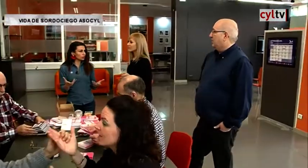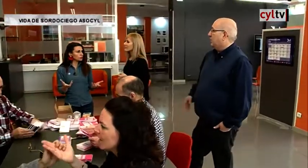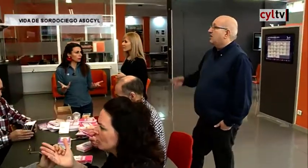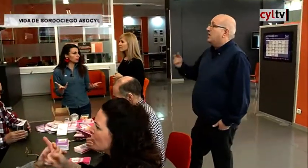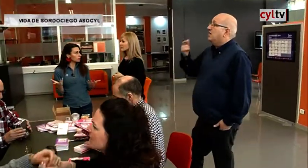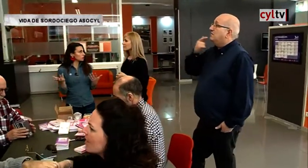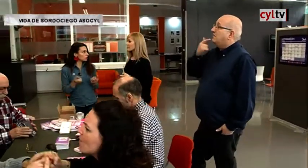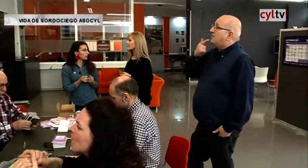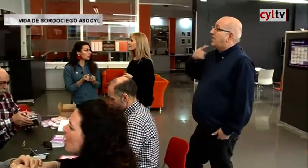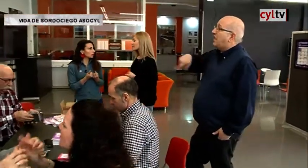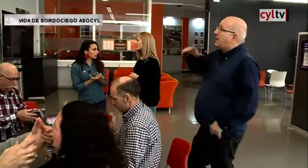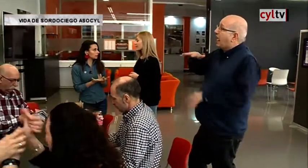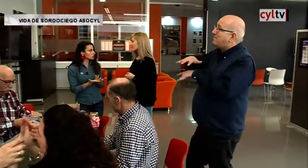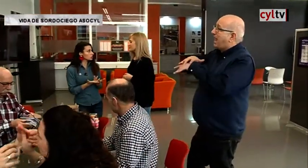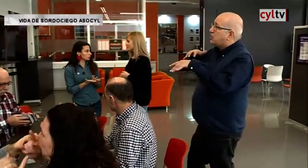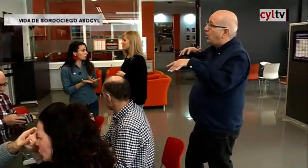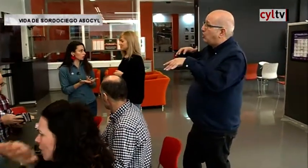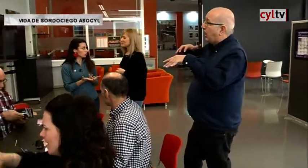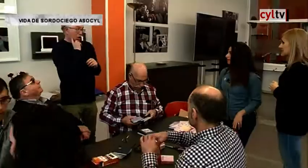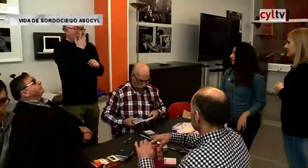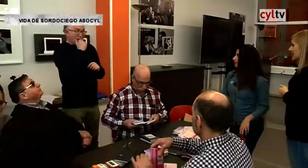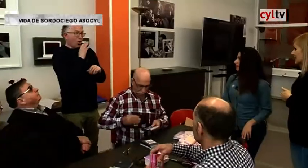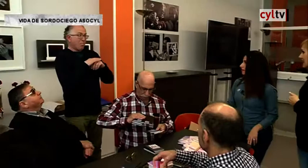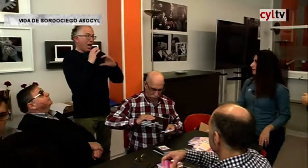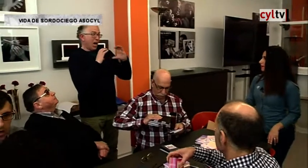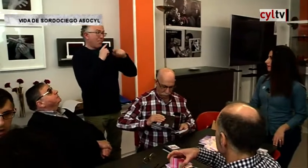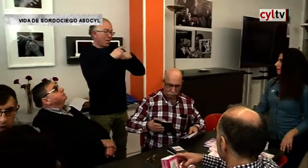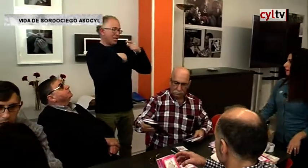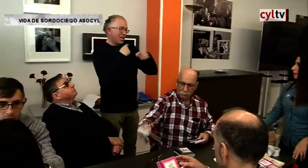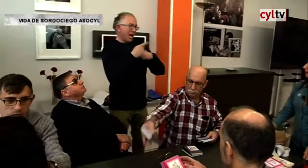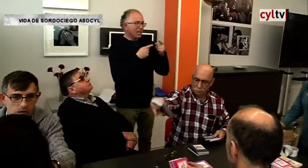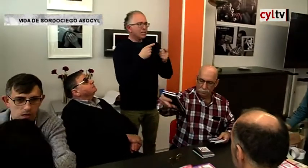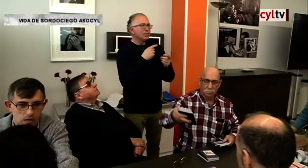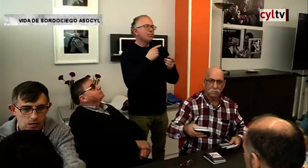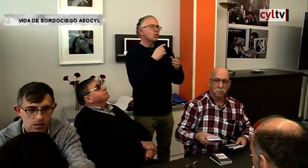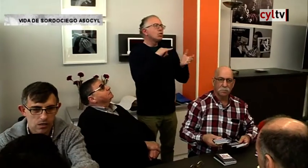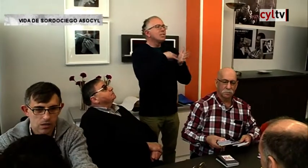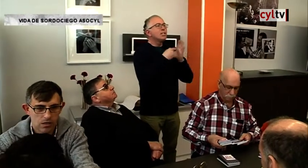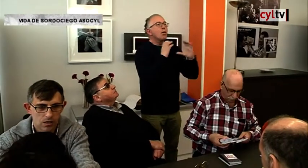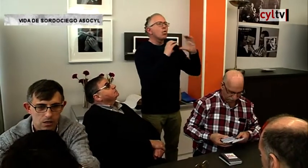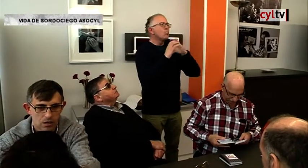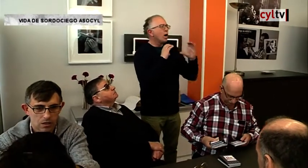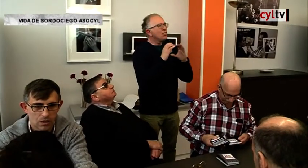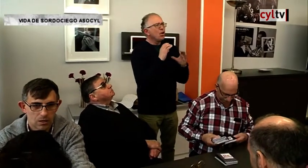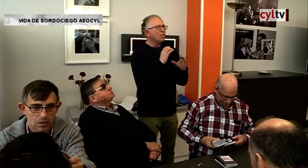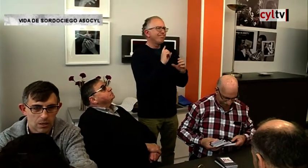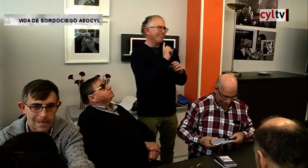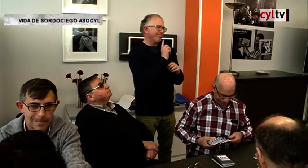para poderse comunicar con ellos, supongo? En realidad, las personas sordociegas con sus familiares no tienen un sistema